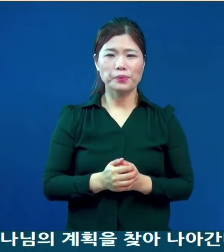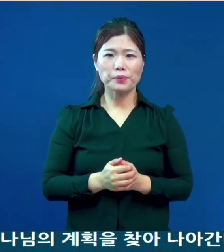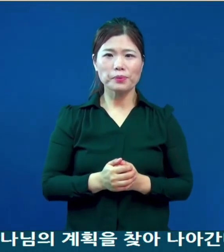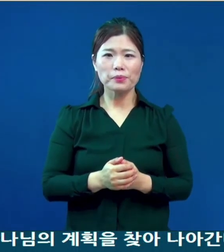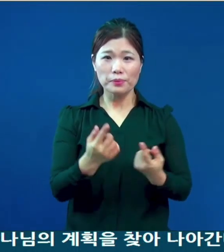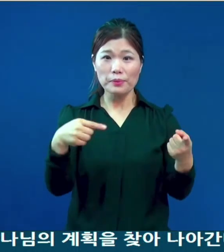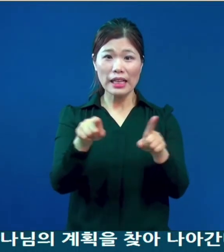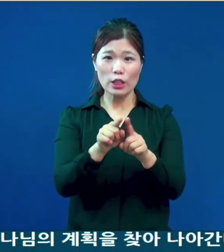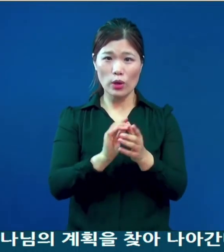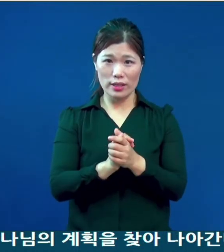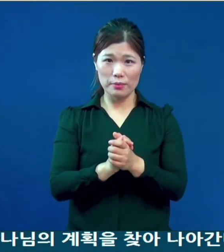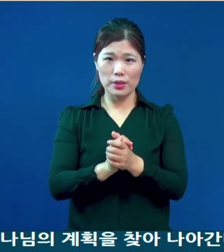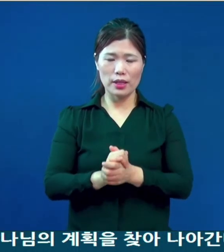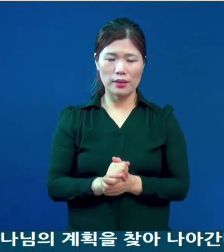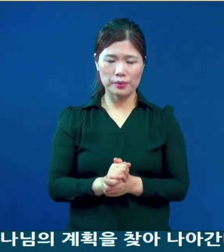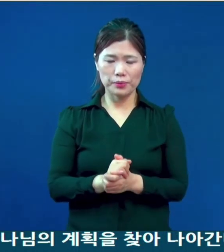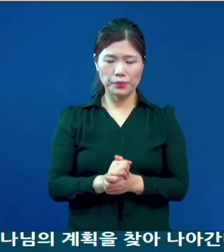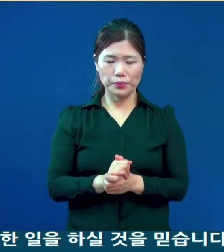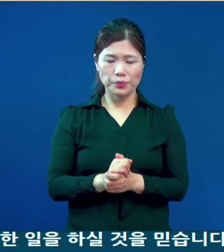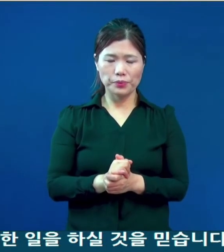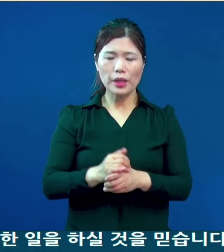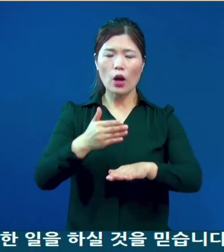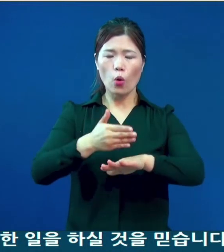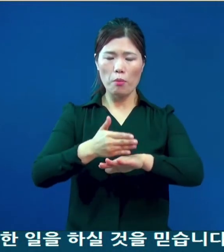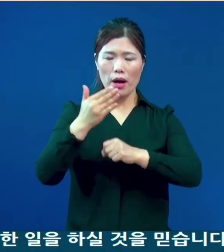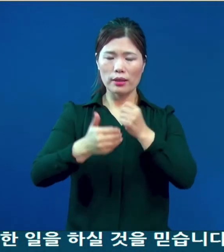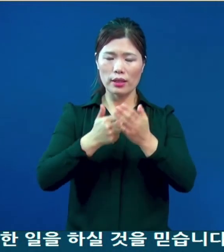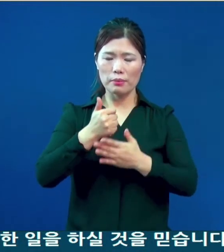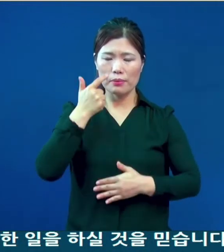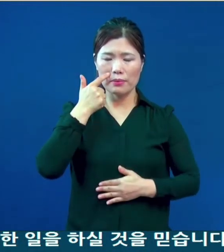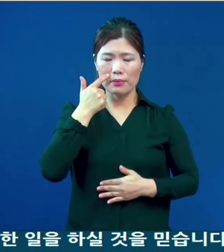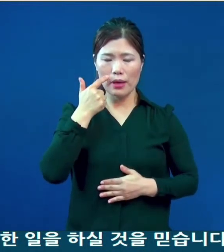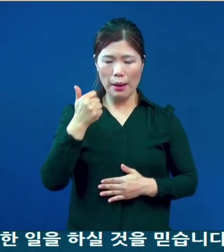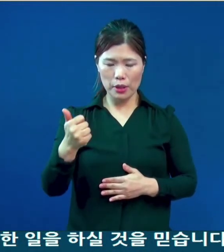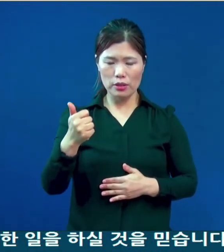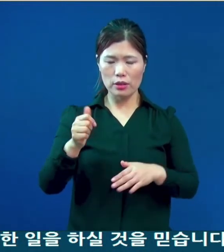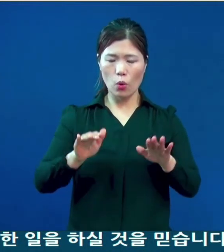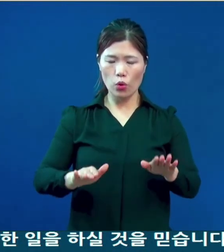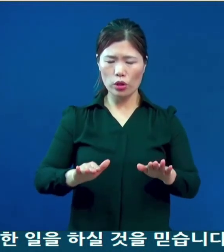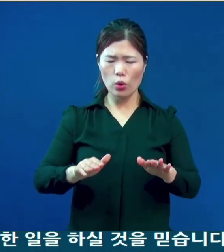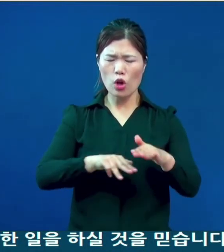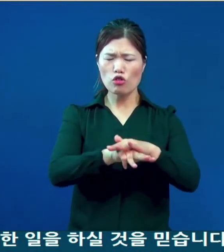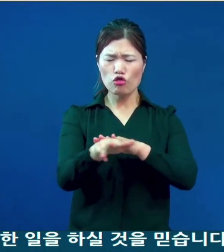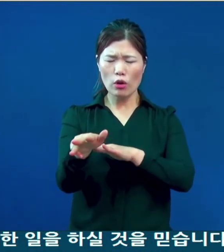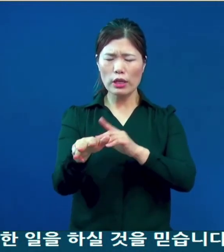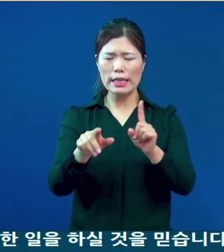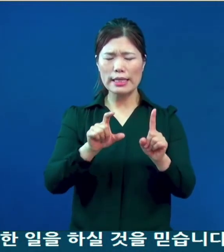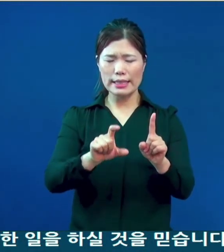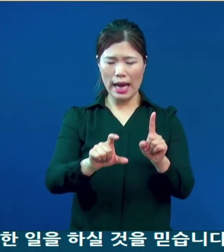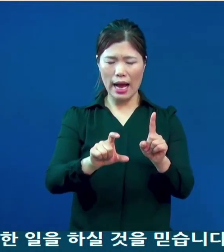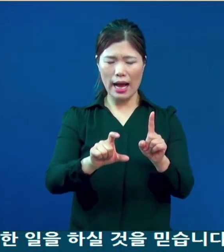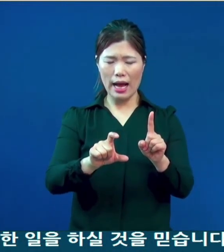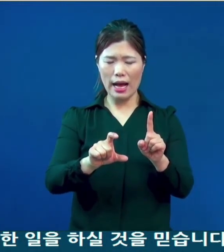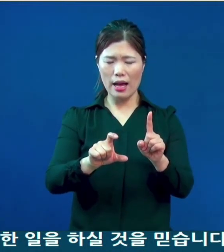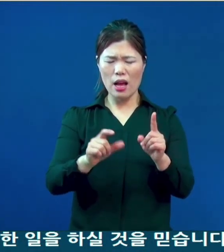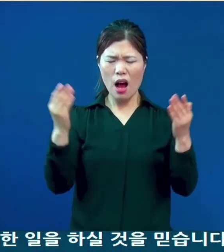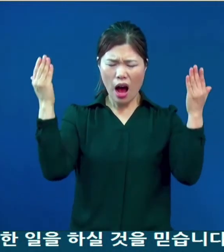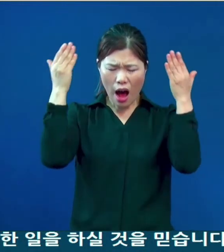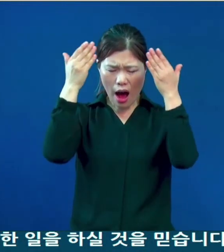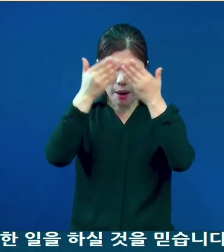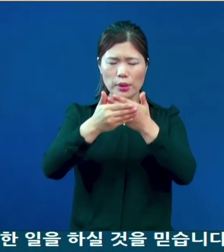함께 기도하겠습니다. 고마우신 하나님 아버지, 오늘도 출애굽기 1장 그 암흑의